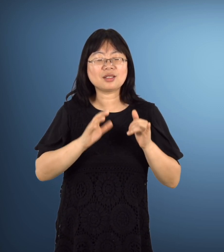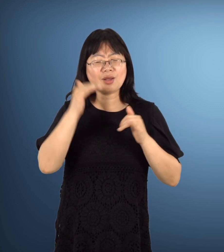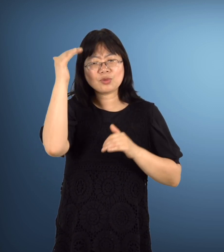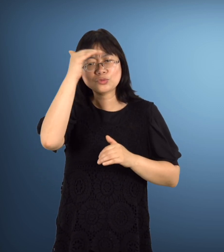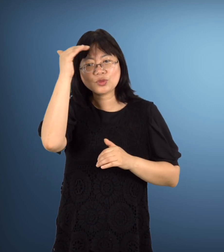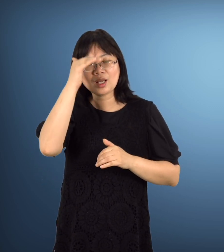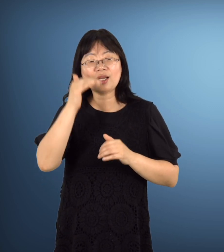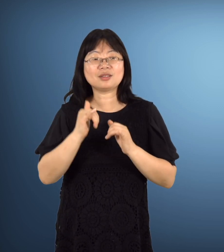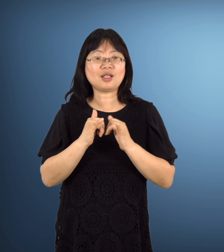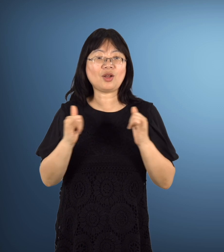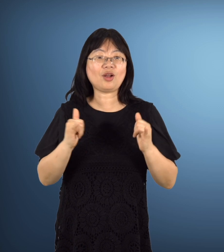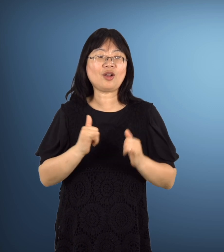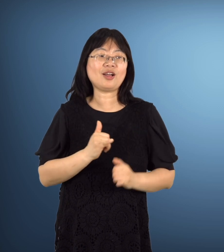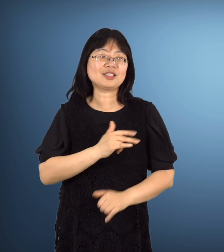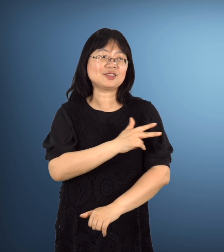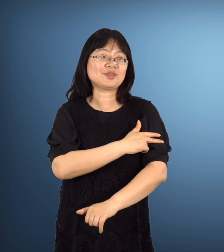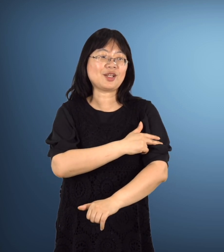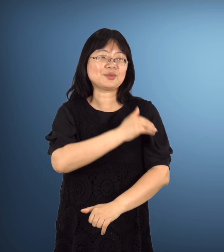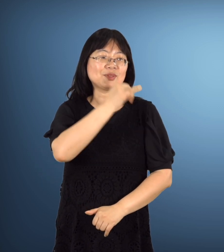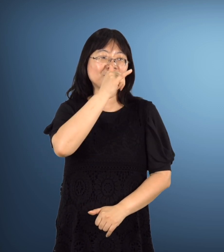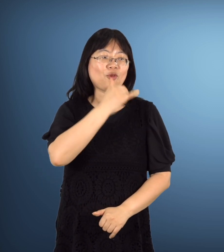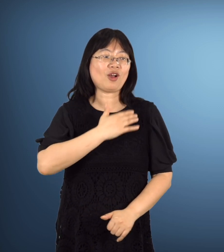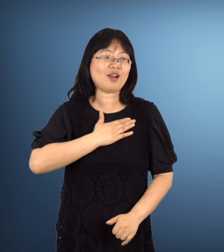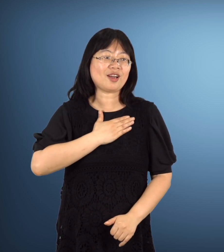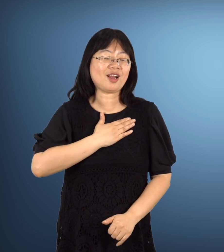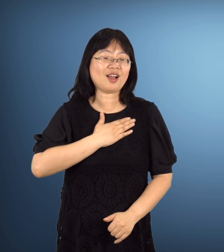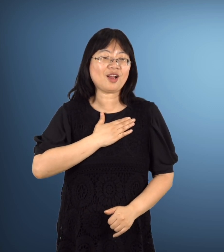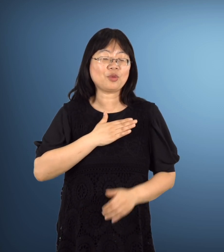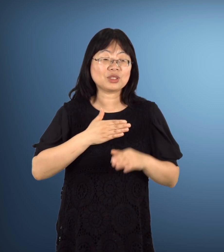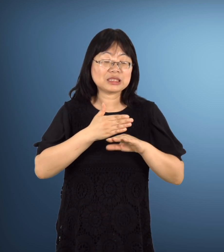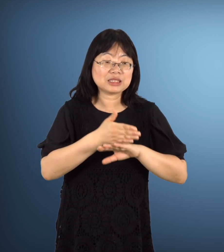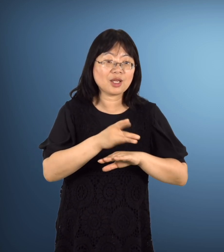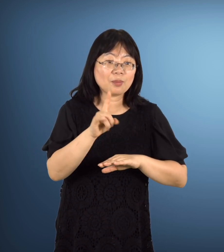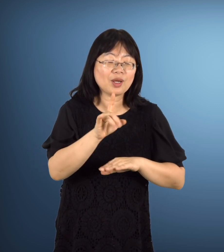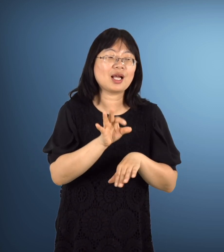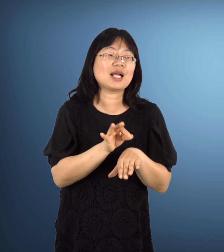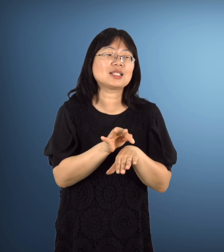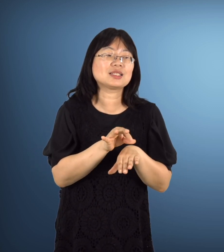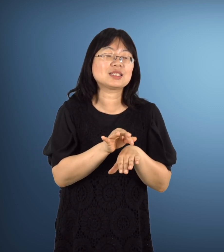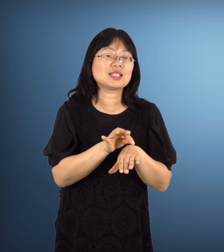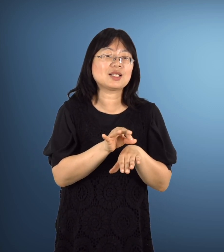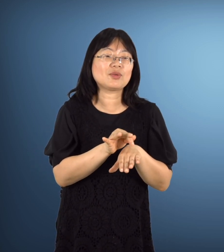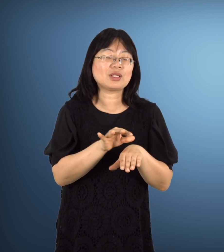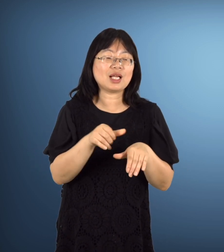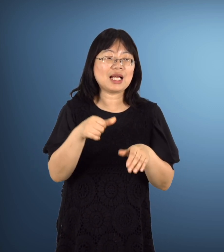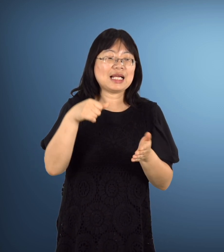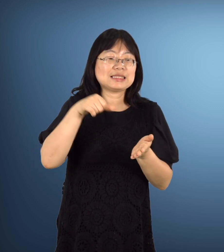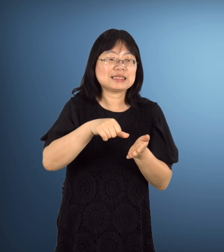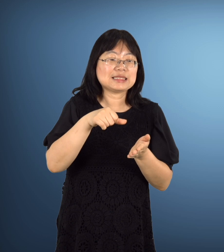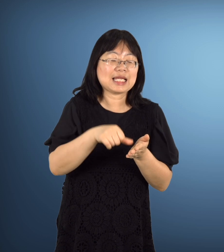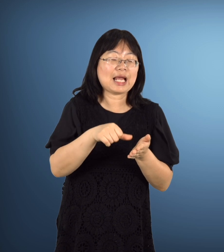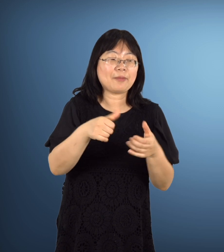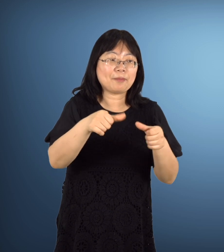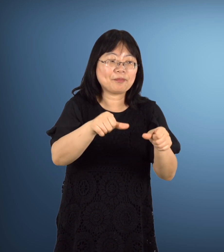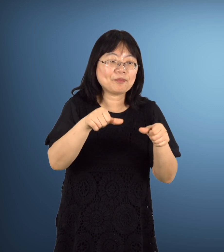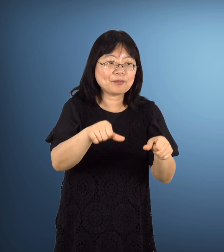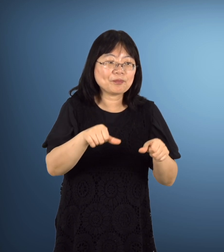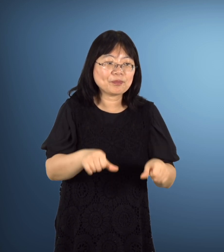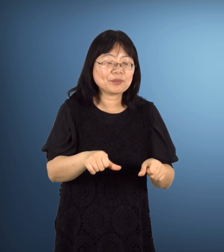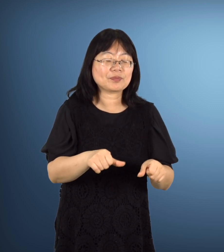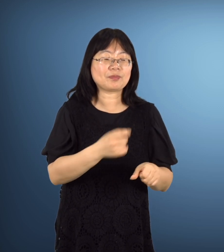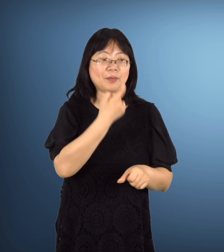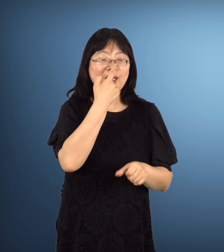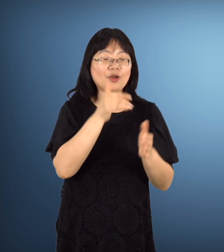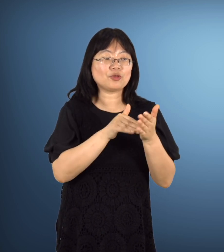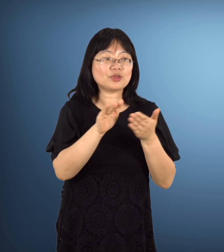구경을 한 집사님도 제가 알고 있어요. 이 뒤늦게 그분은 이제 침, 지압 이런 걸로 이제